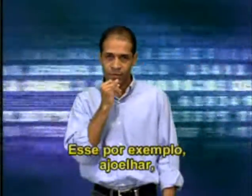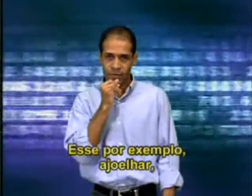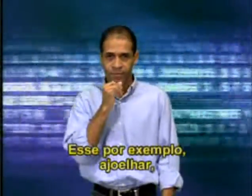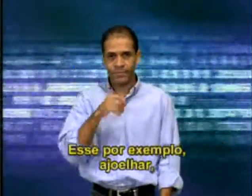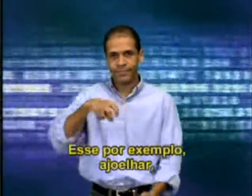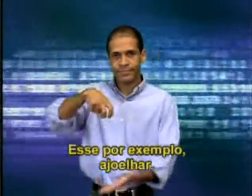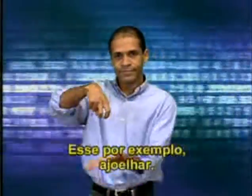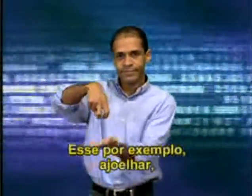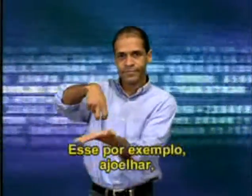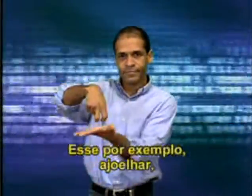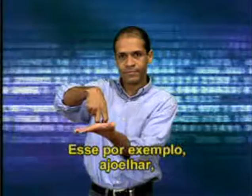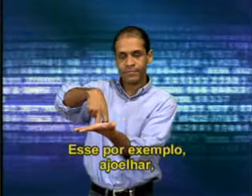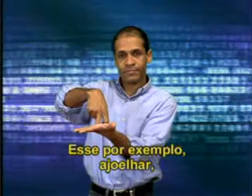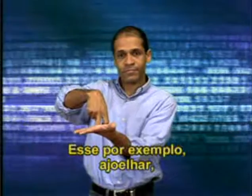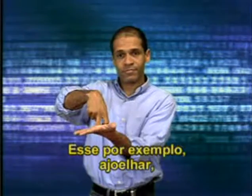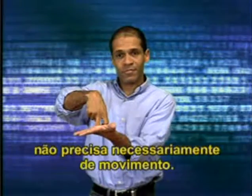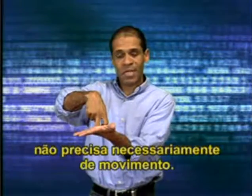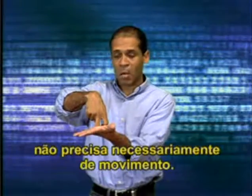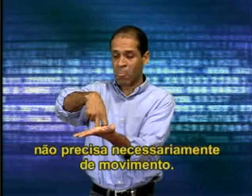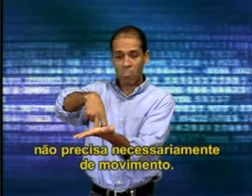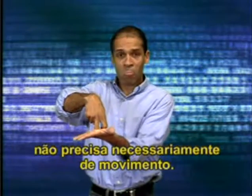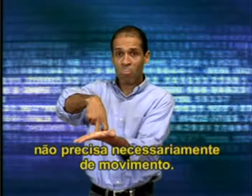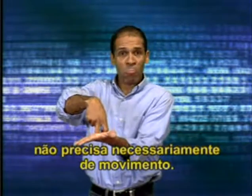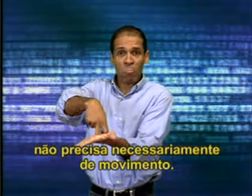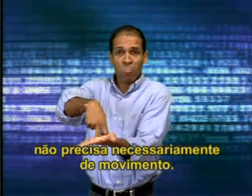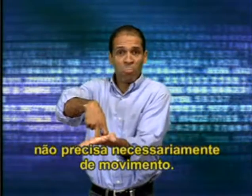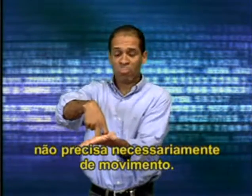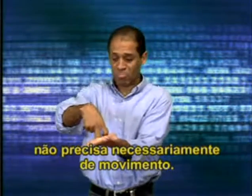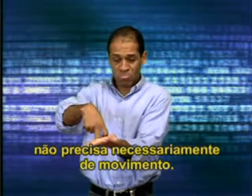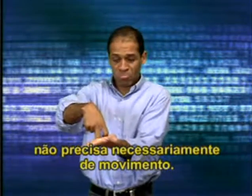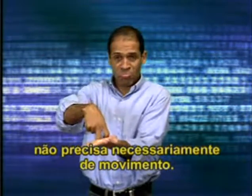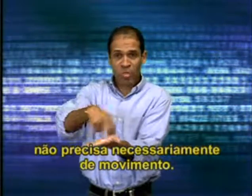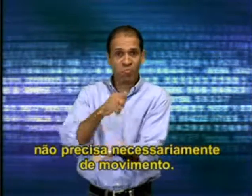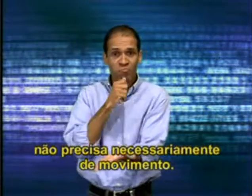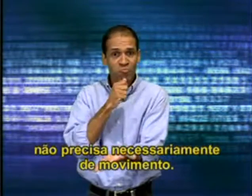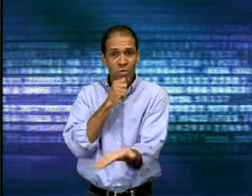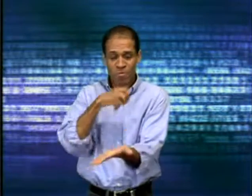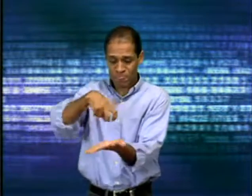Esse, por exemplo, ajoelhar, não precisa necessariamente de movimento.